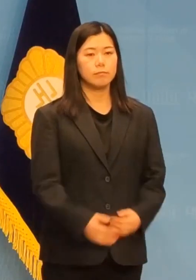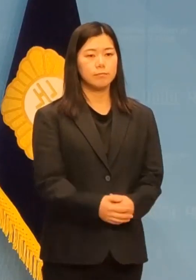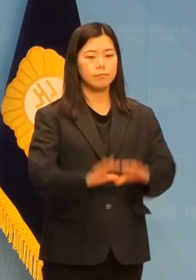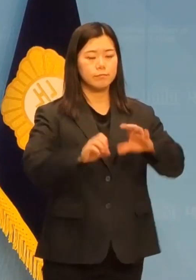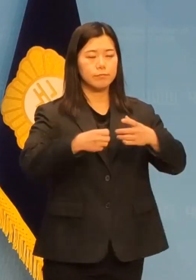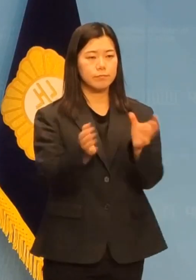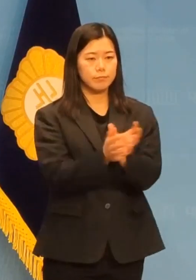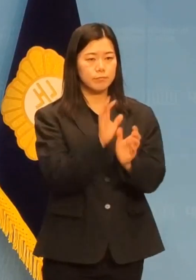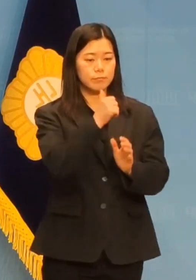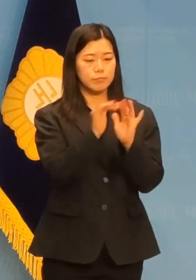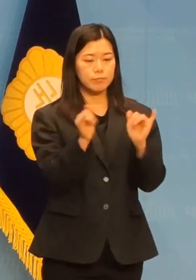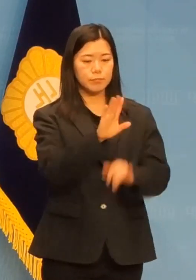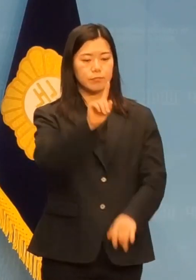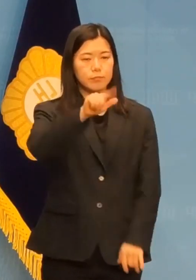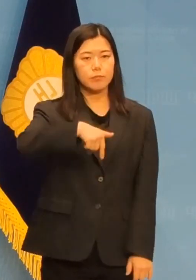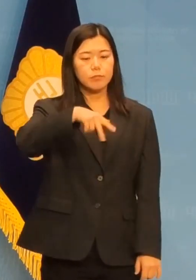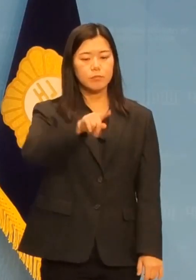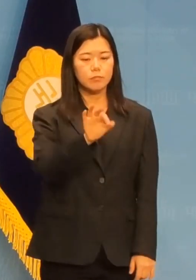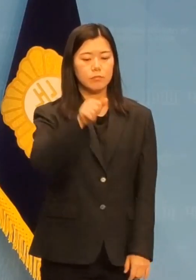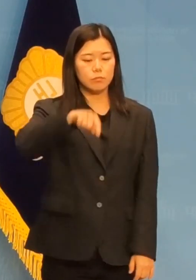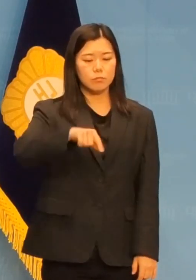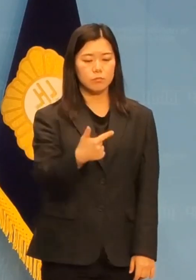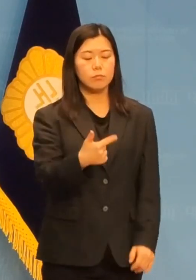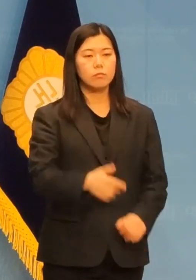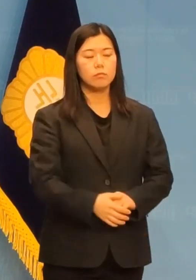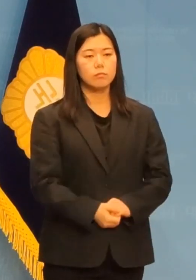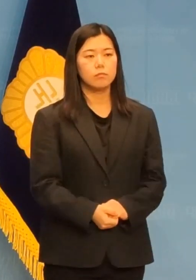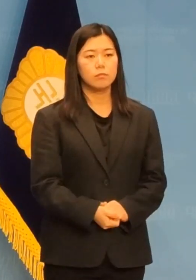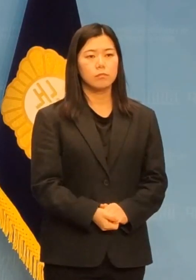국민의힘 수석대변인 박성훈입니다.